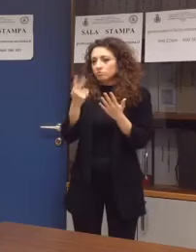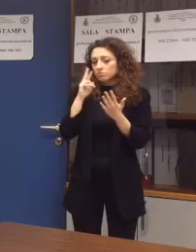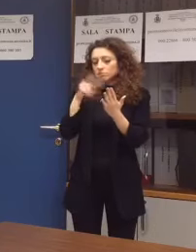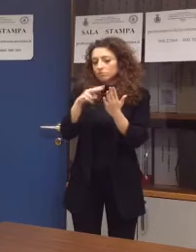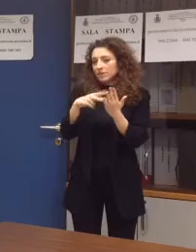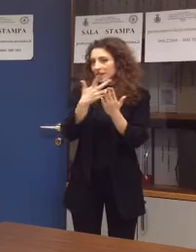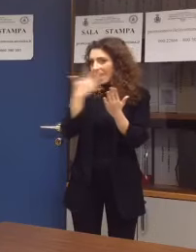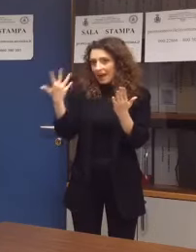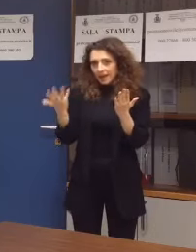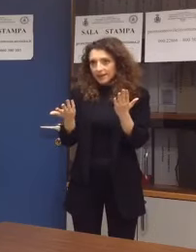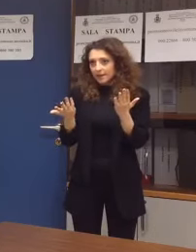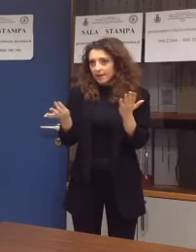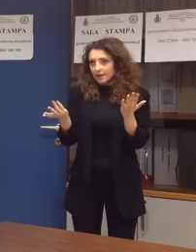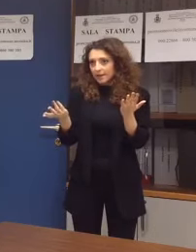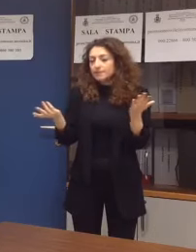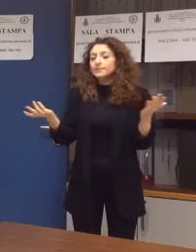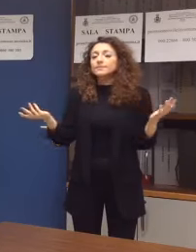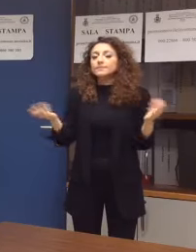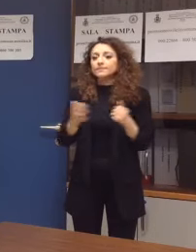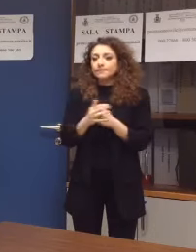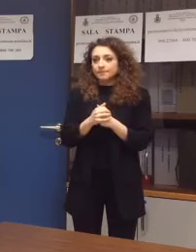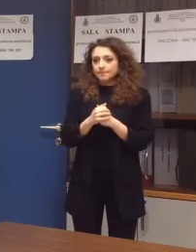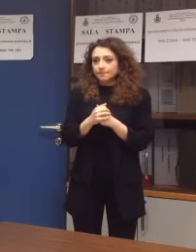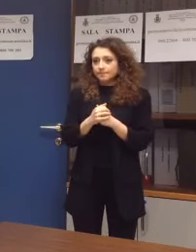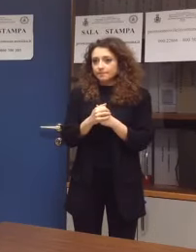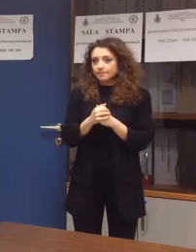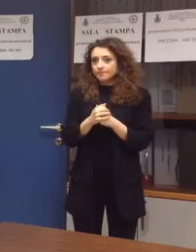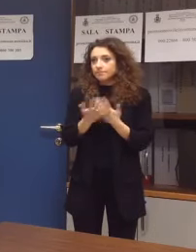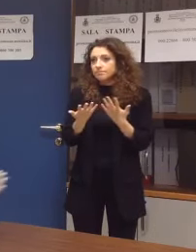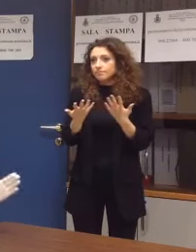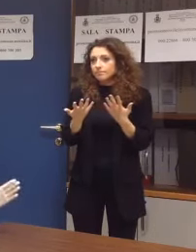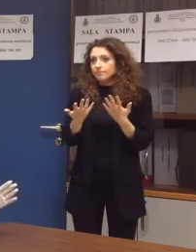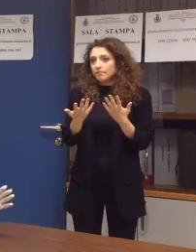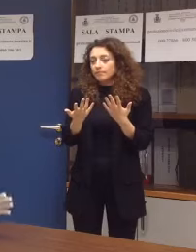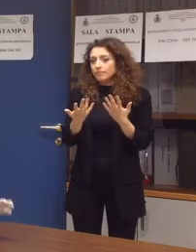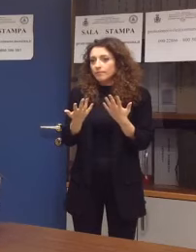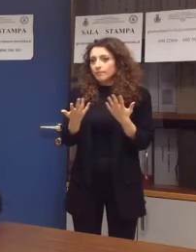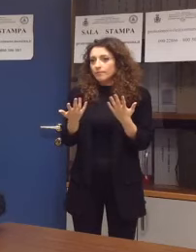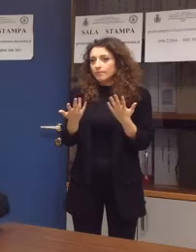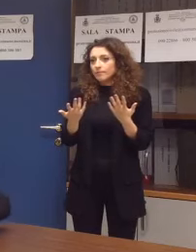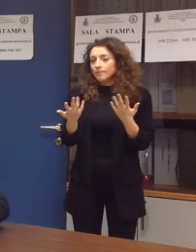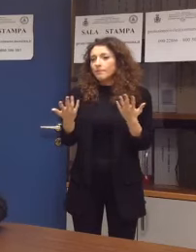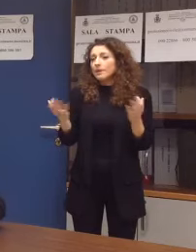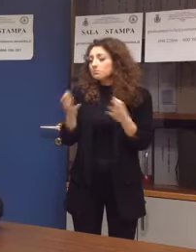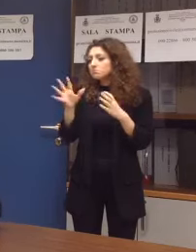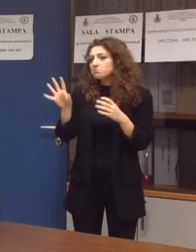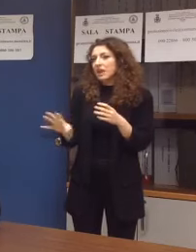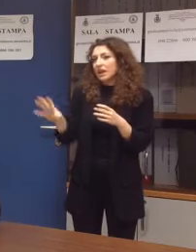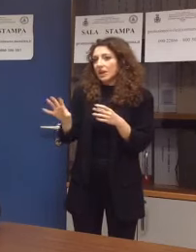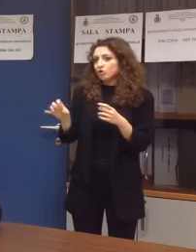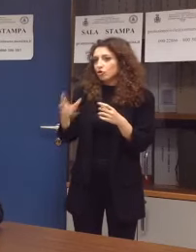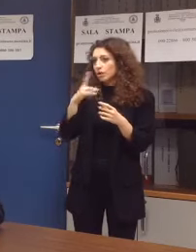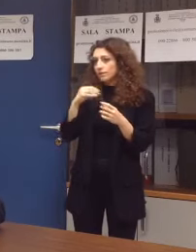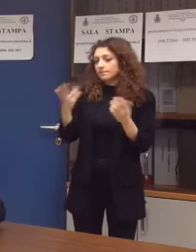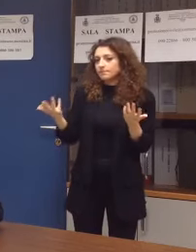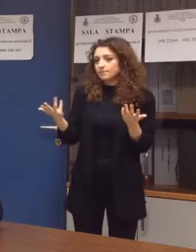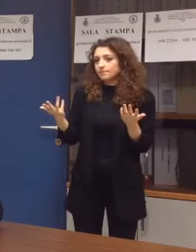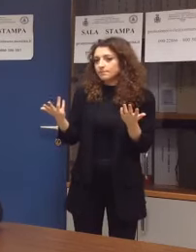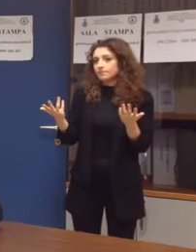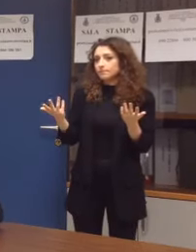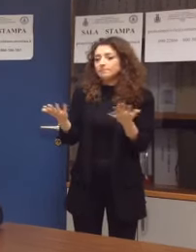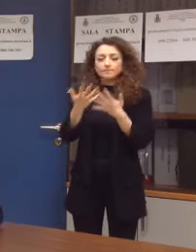perché qualsiasi cosa, qualsiasi titolo e comunque viene denominata, quindi praticamente comprende tutto, ma se la Regione dovesse chiarirmi